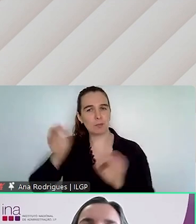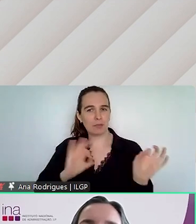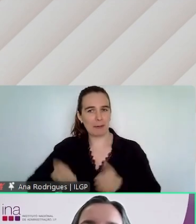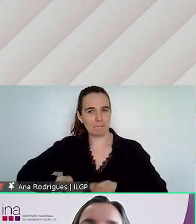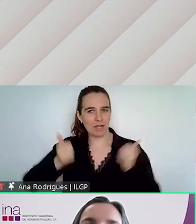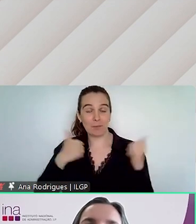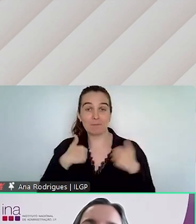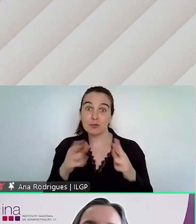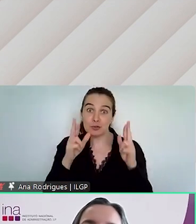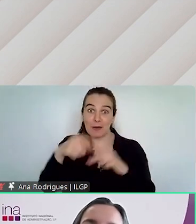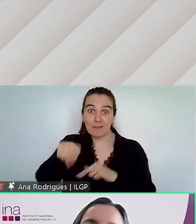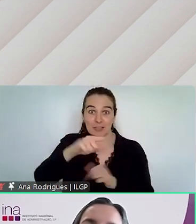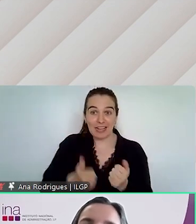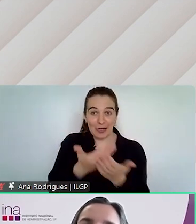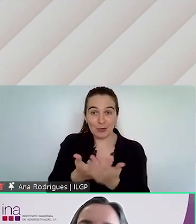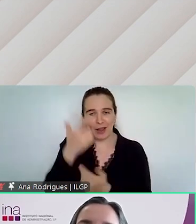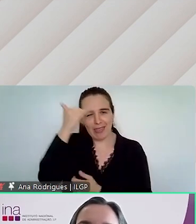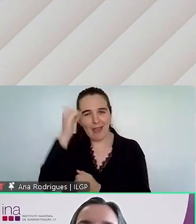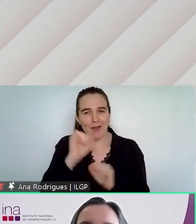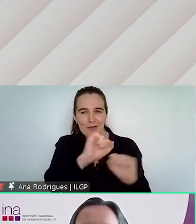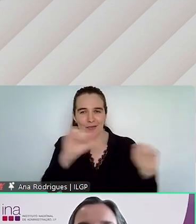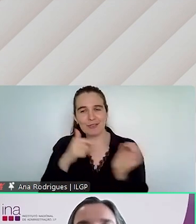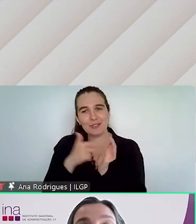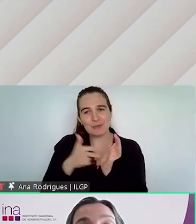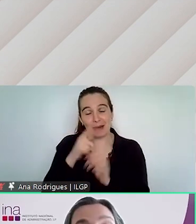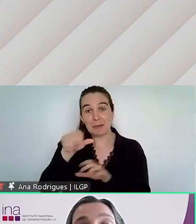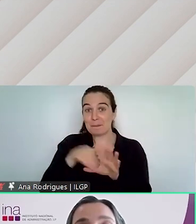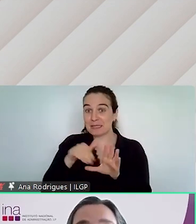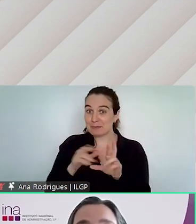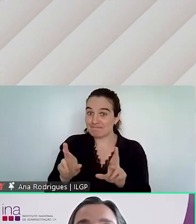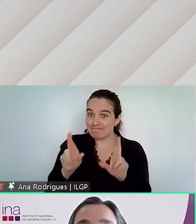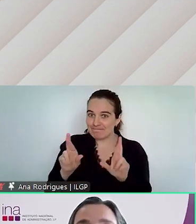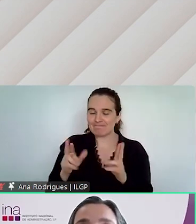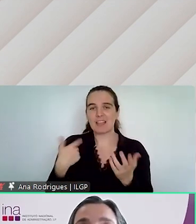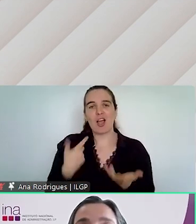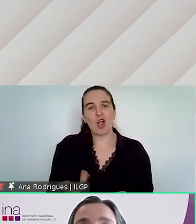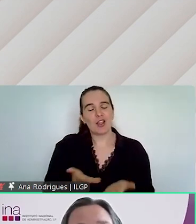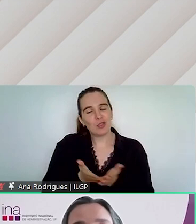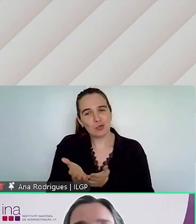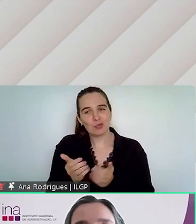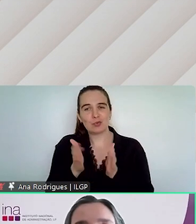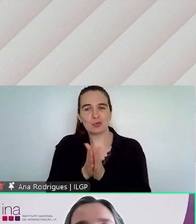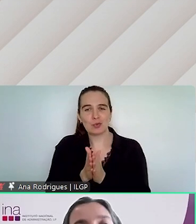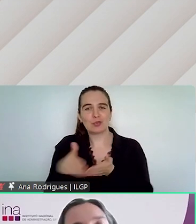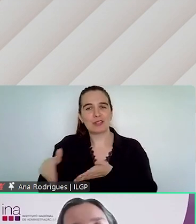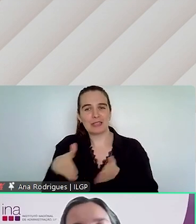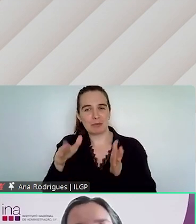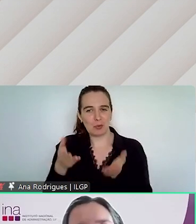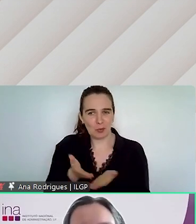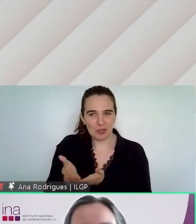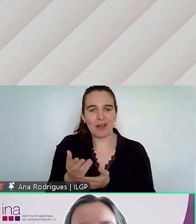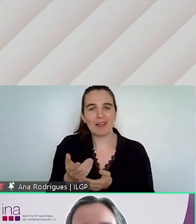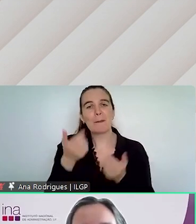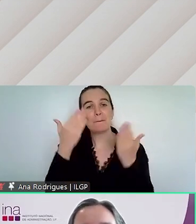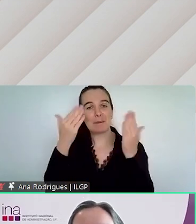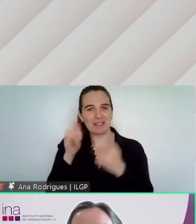Contamos convosco, com as vossas ideias e com a vossa participação. Vamos todos continuar este caminho. Muitos parabéns ao INA e que venha o futuro.